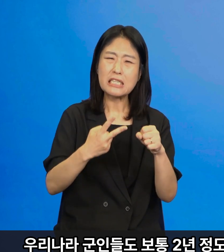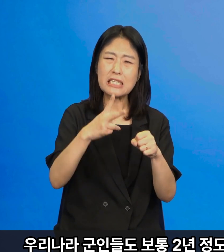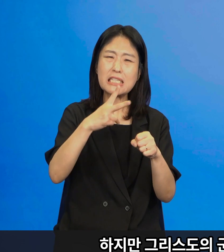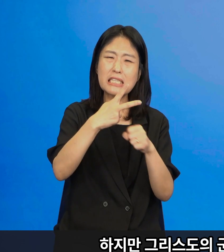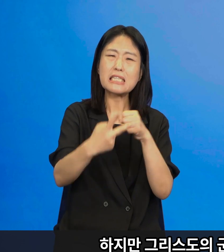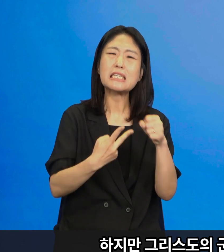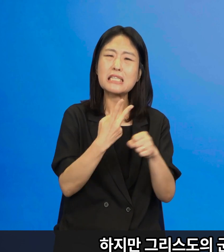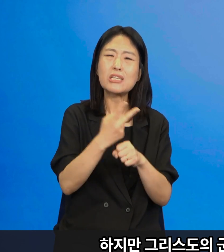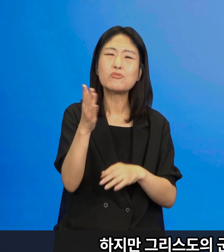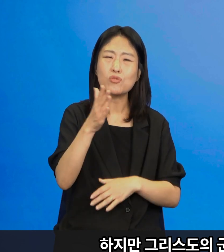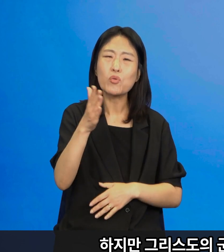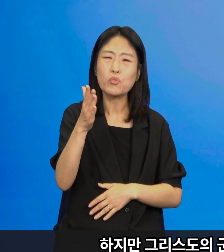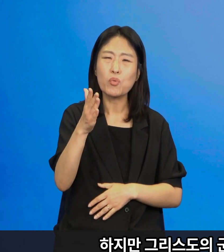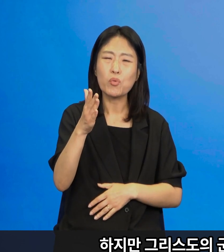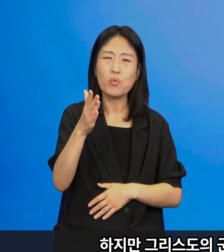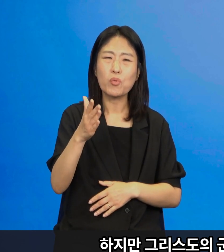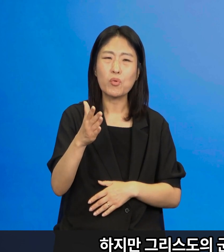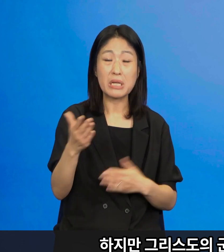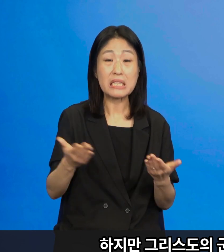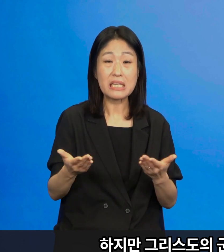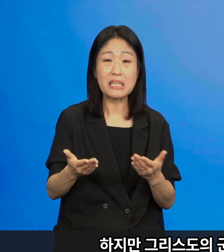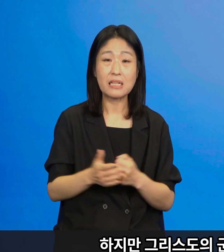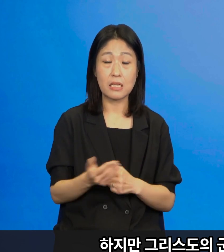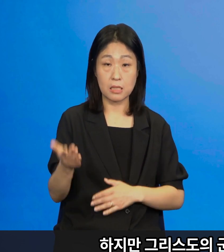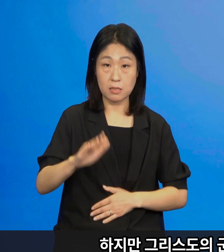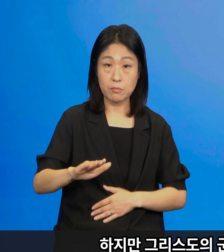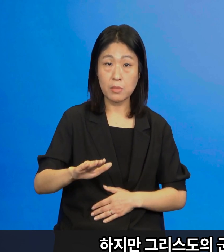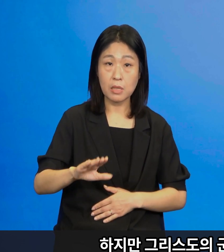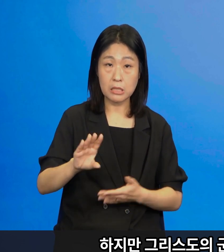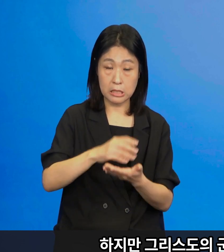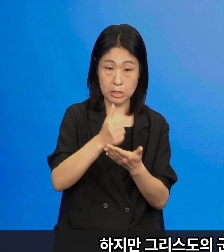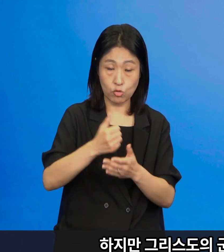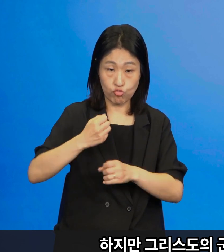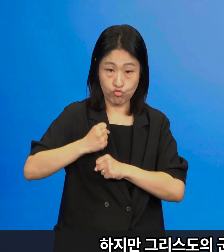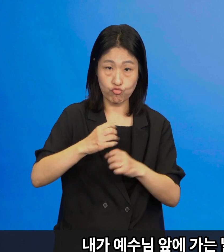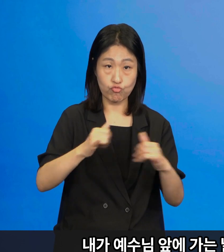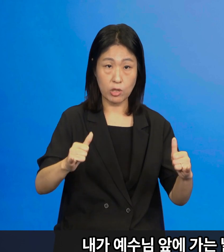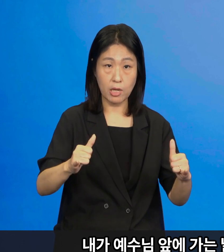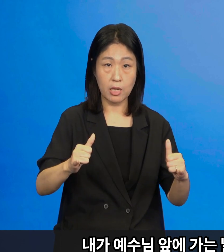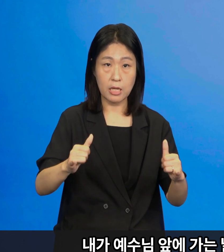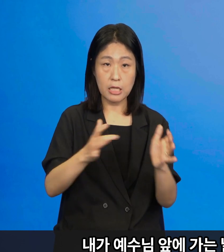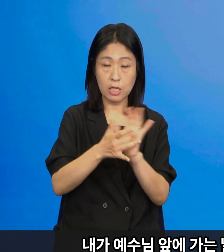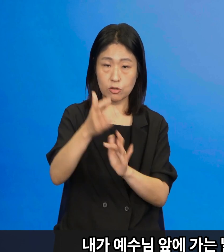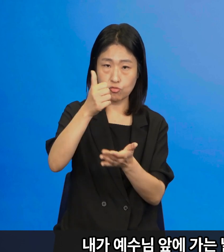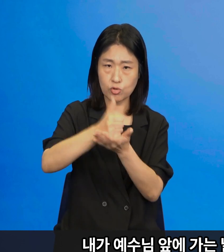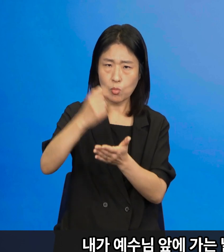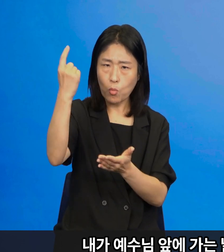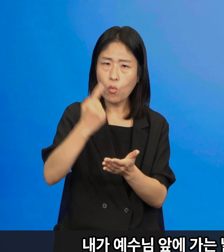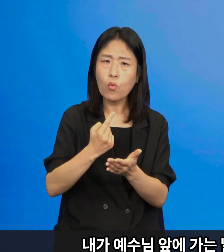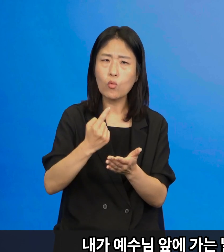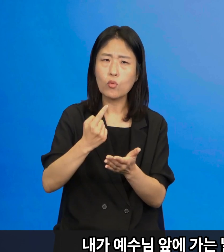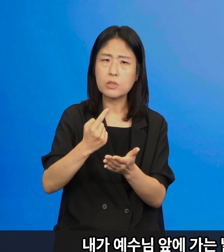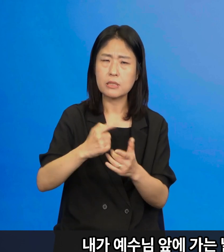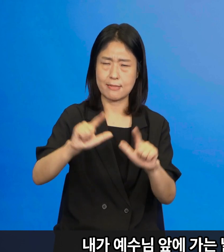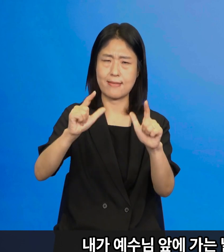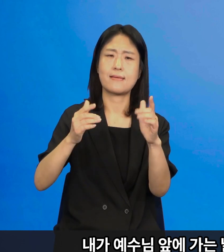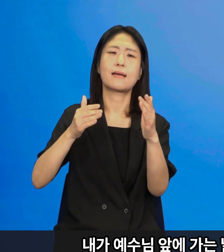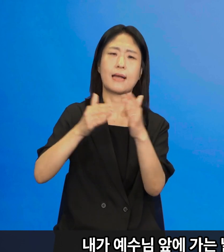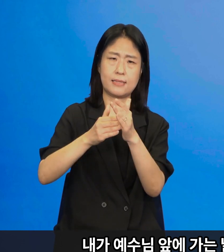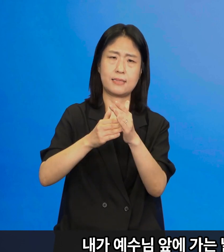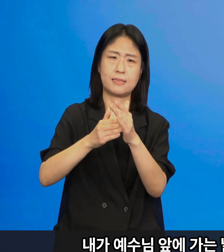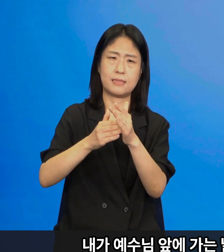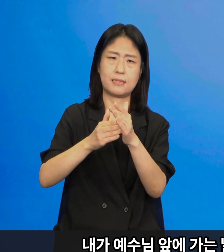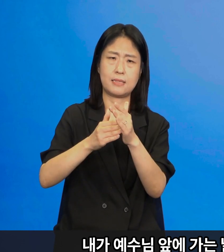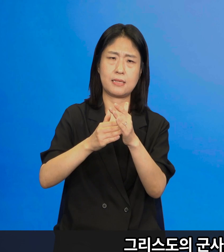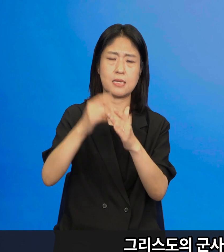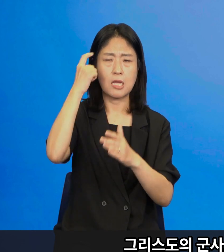끝납니다. 하지만 그리스도의 군사는 예수님 오실 때까지 내가 예수님 앞에 가는 날까지 영적